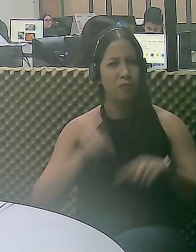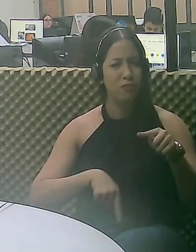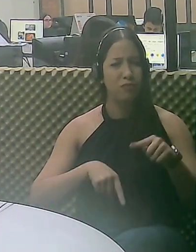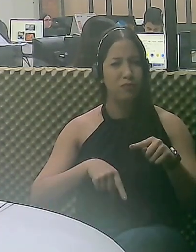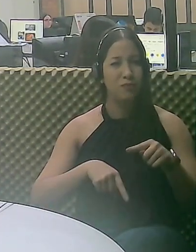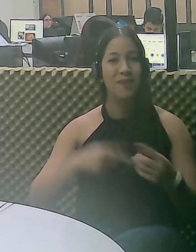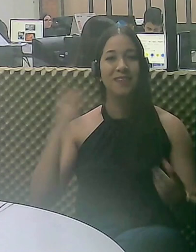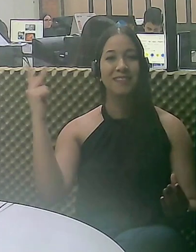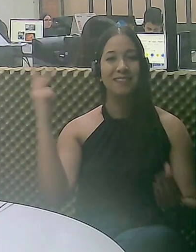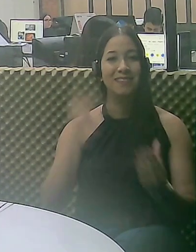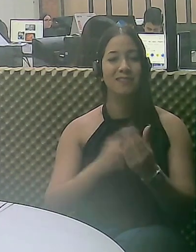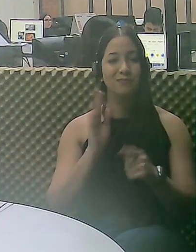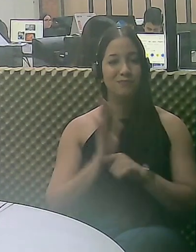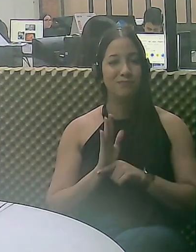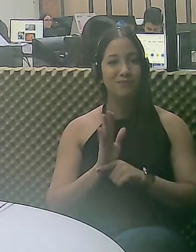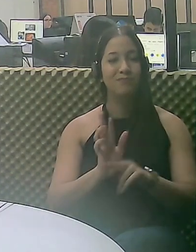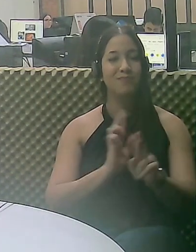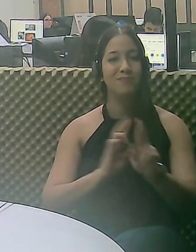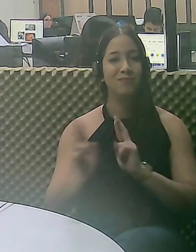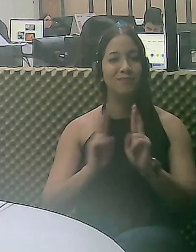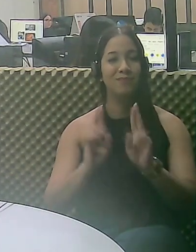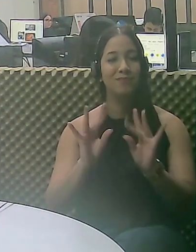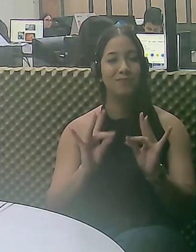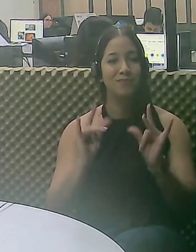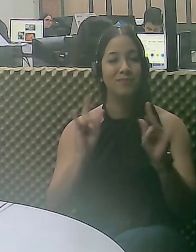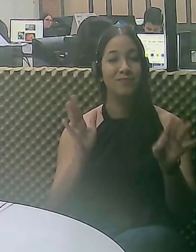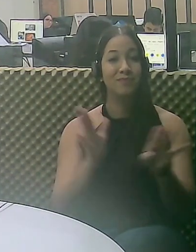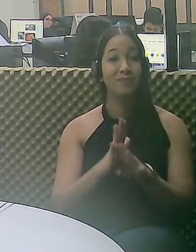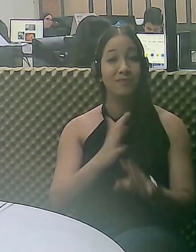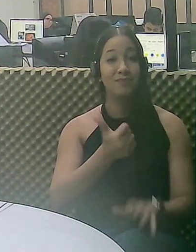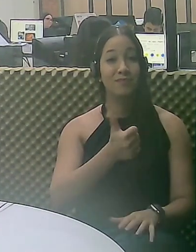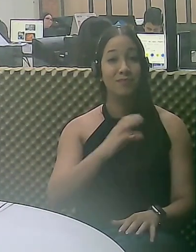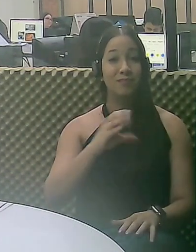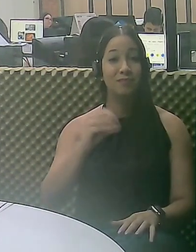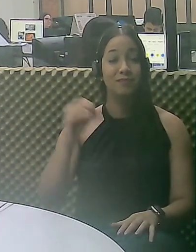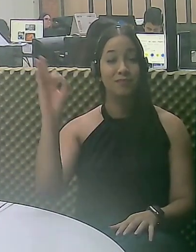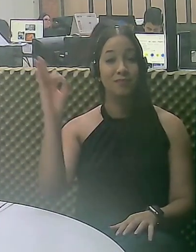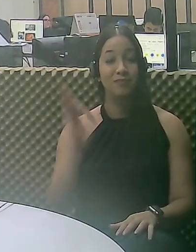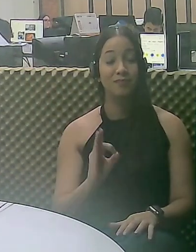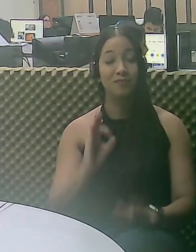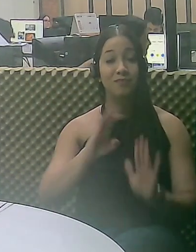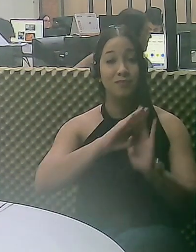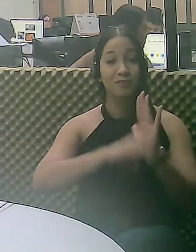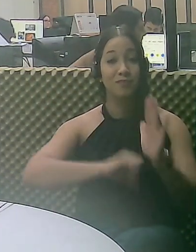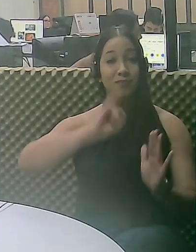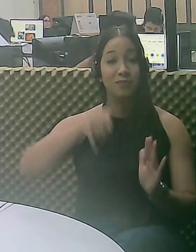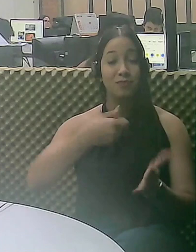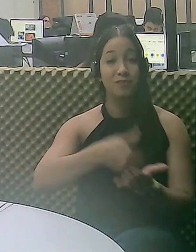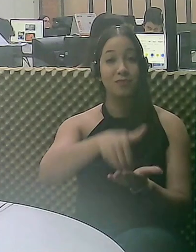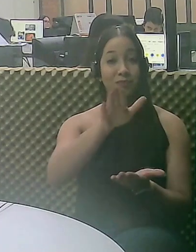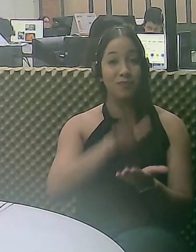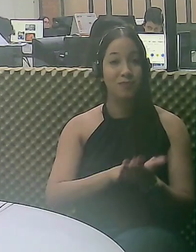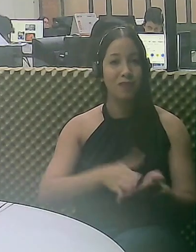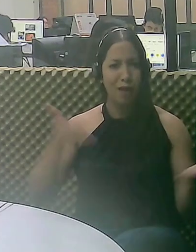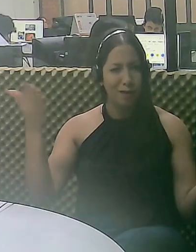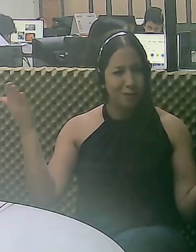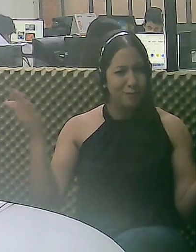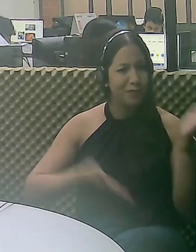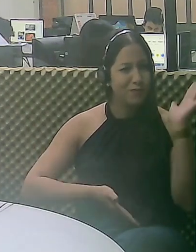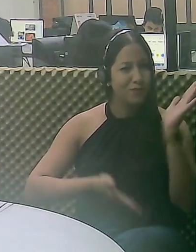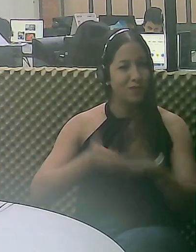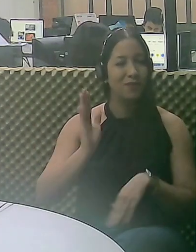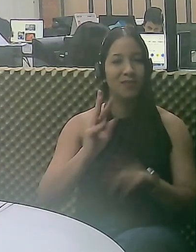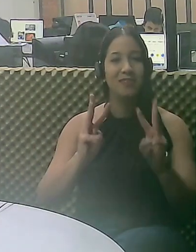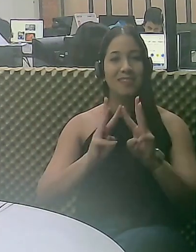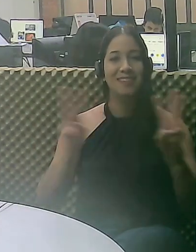O Procon vai te ajudar a resolver a situação com até 100% de desconto em juros e multas. A hora é agora. É só